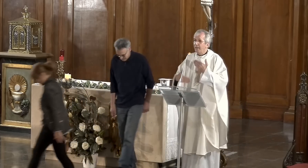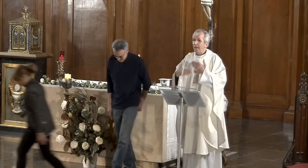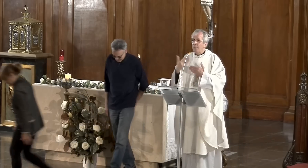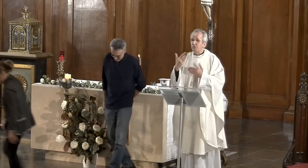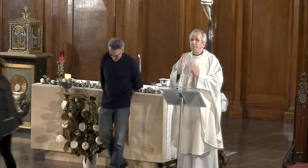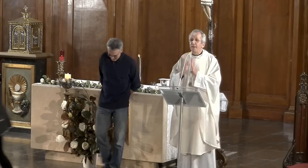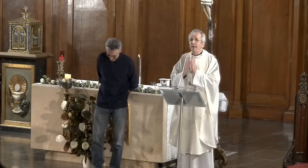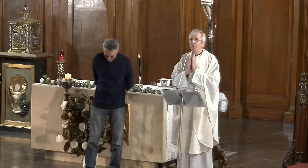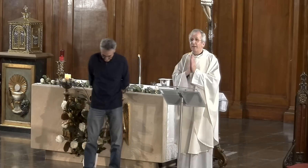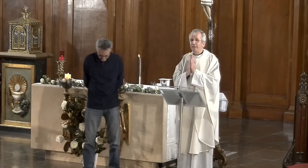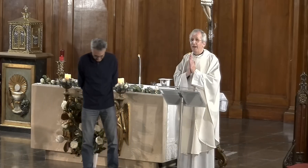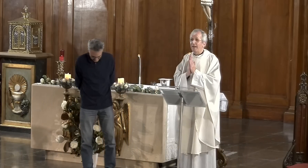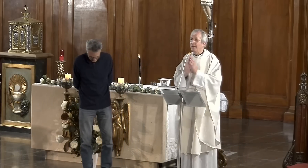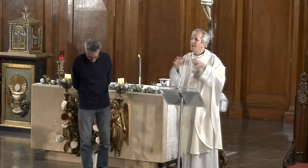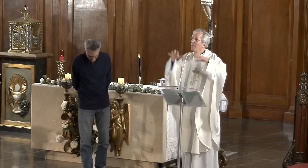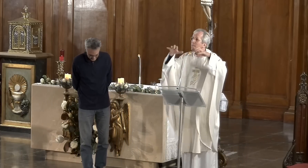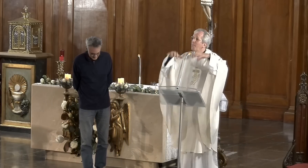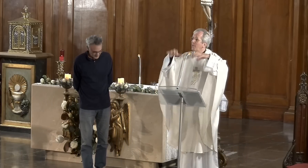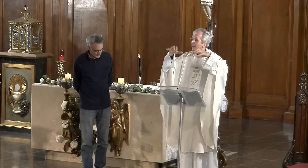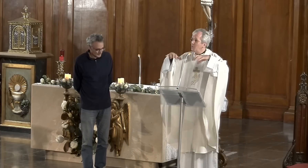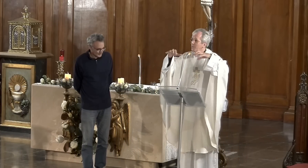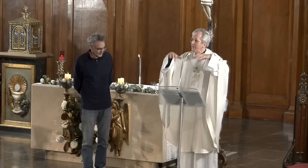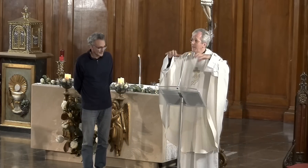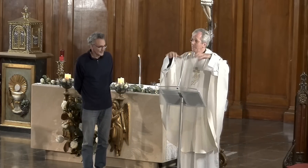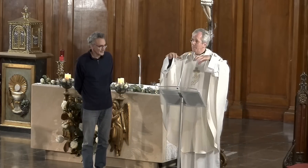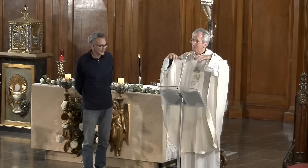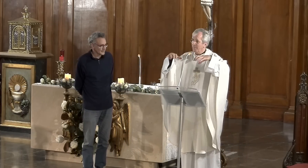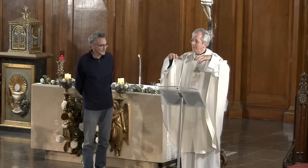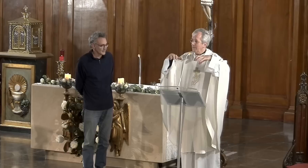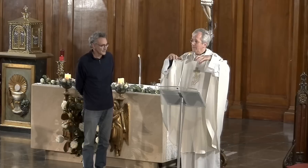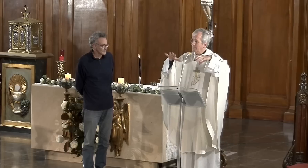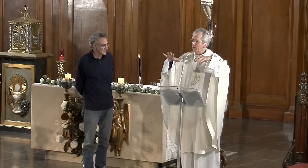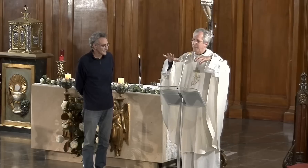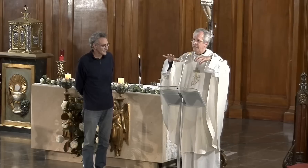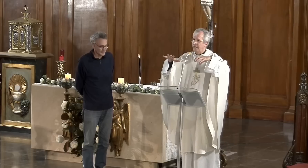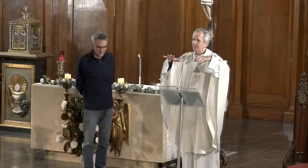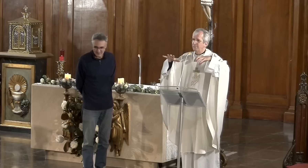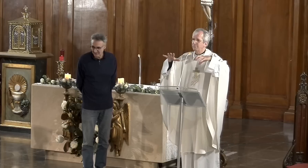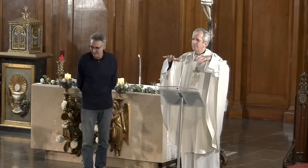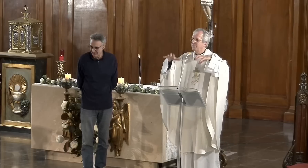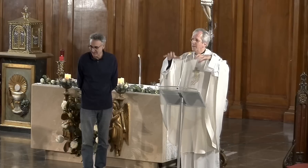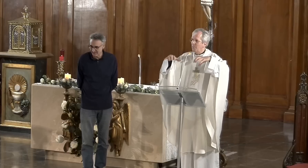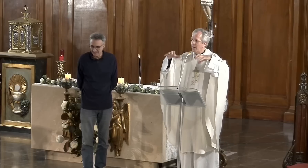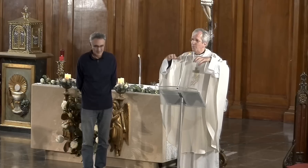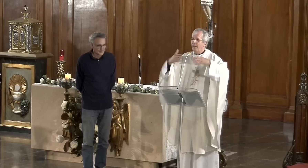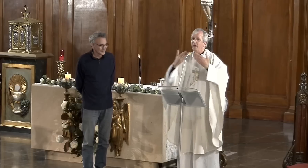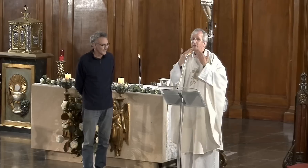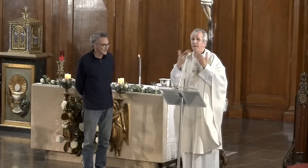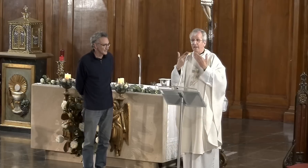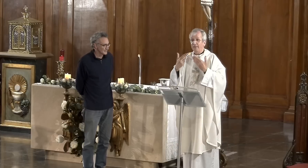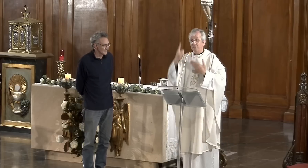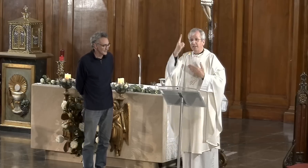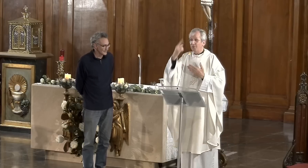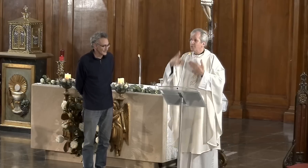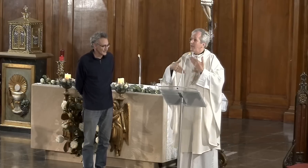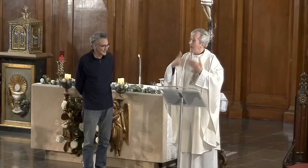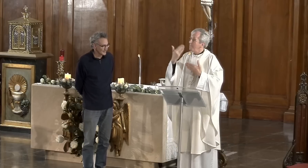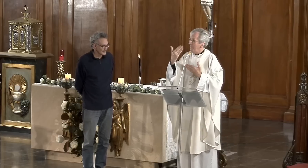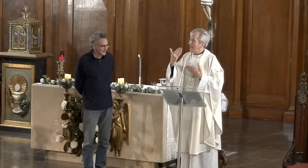hemos empezado a rezar por la lluvia no pasa nada por la lluvia y gracias a Dios ha empezado